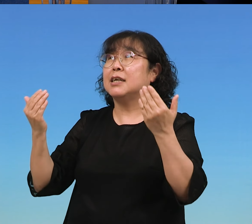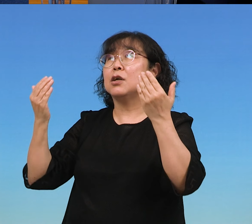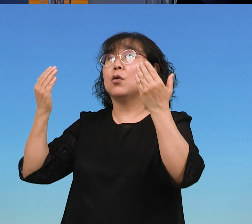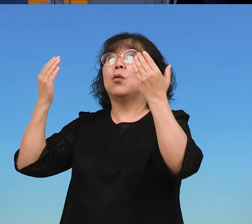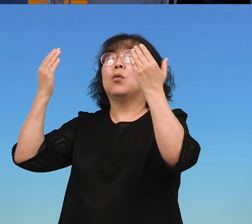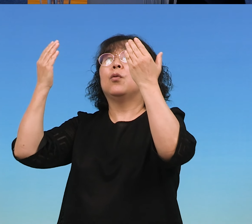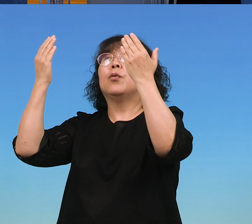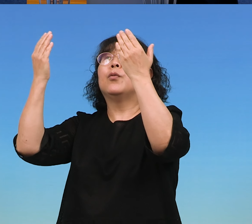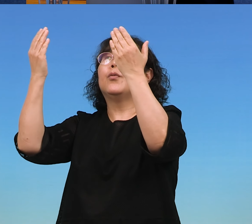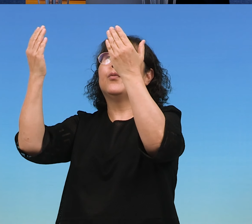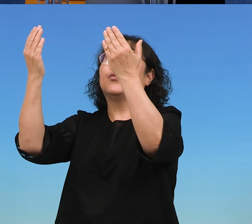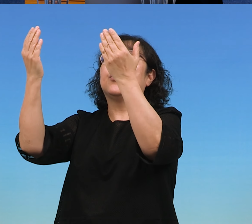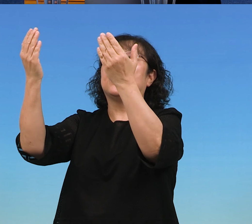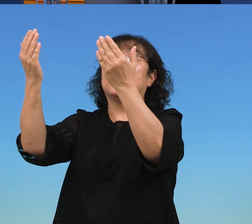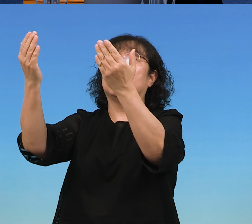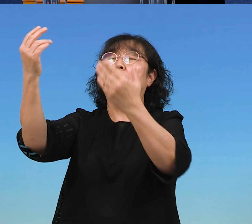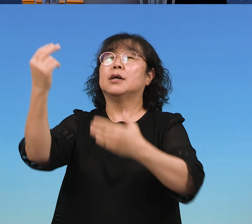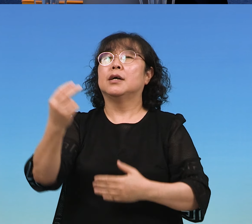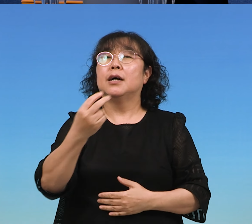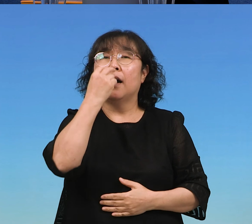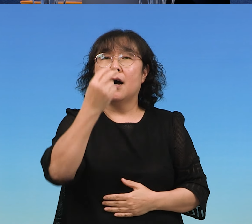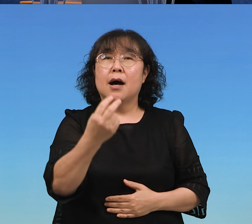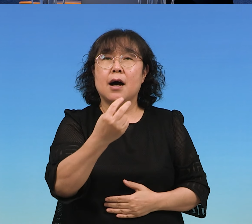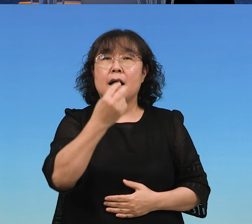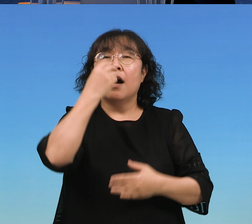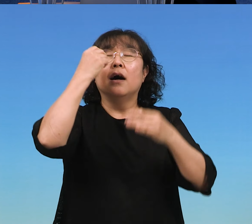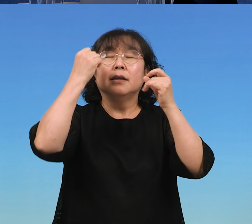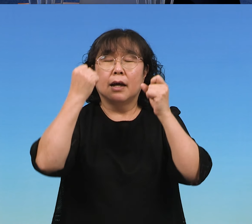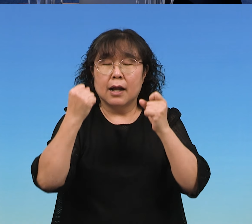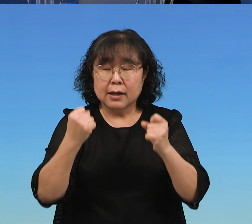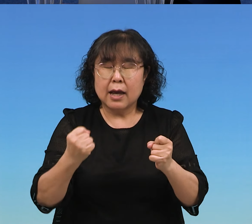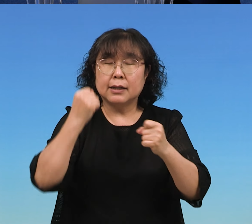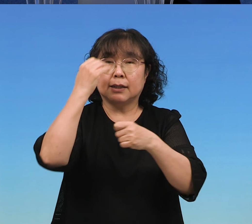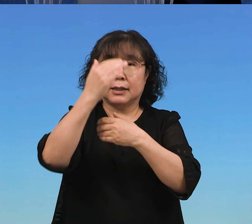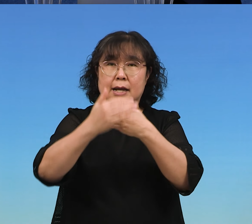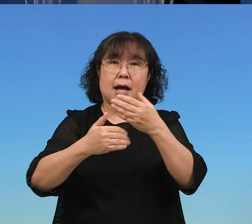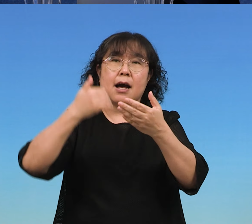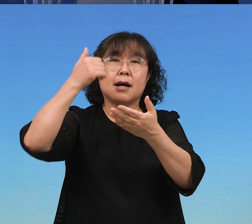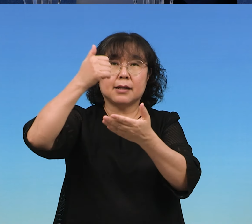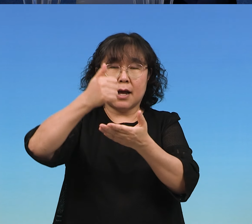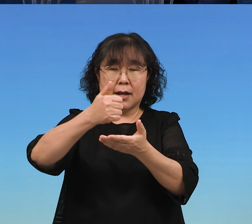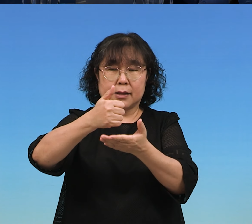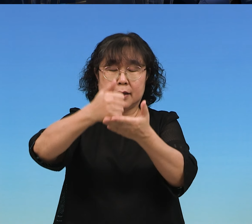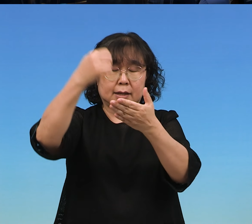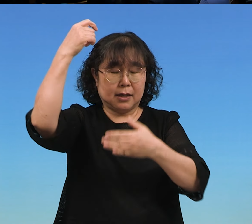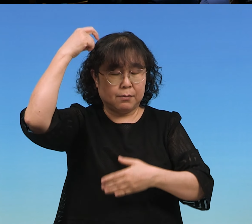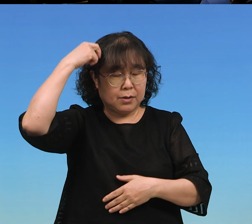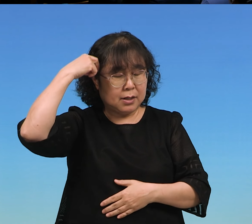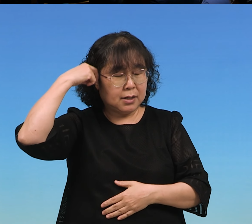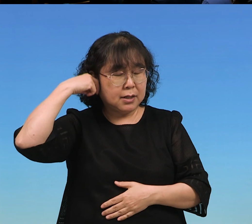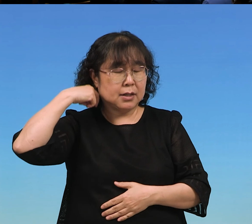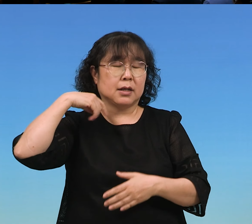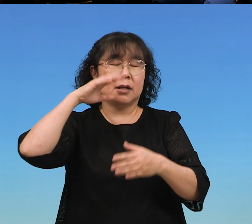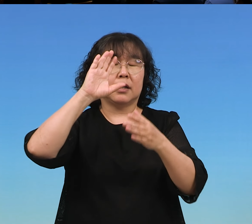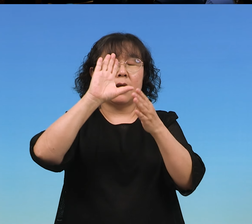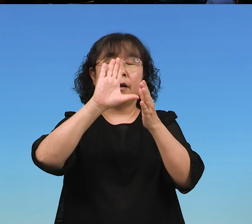살아계신 하나님을 느끼고 느낄 때,